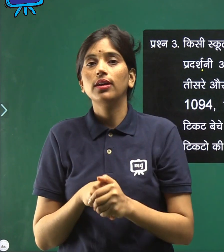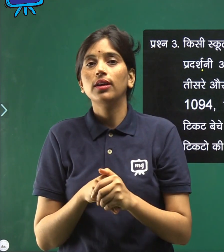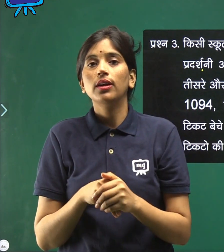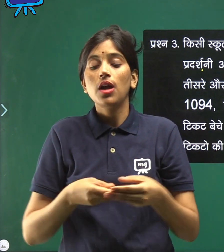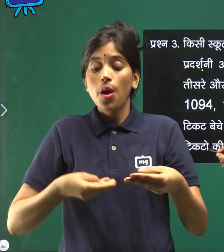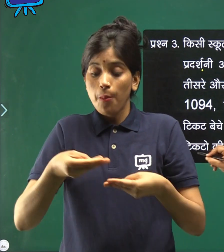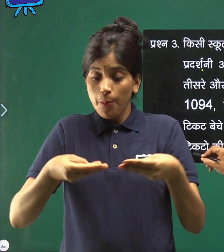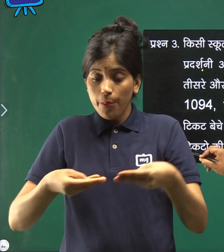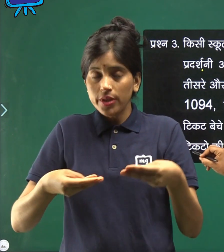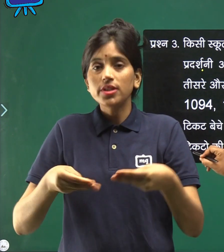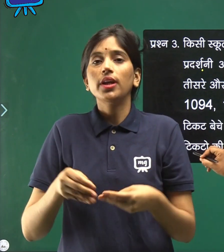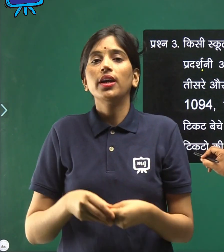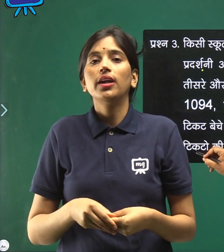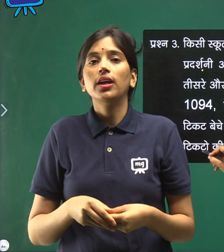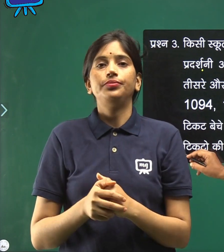बेचे गए